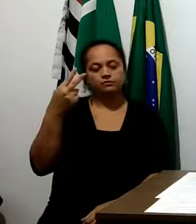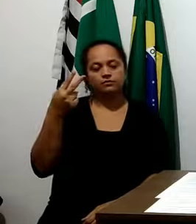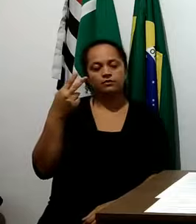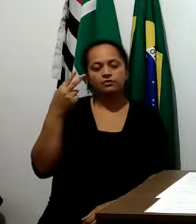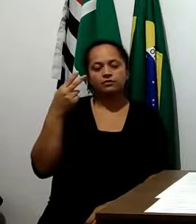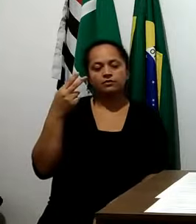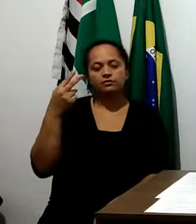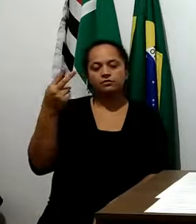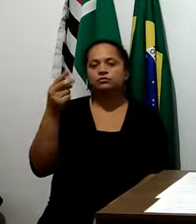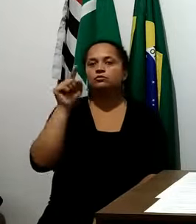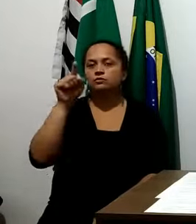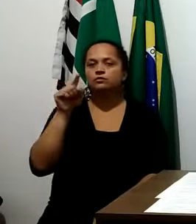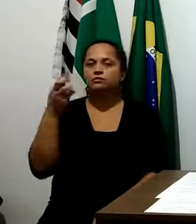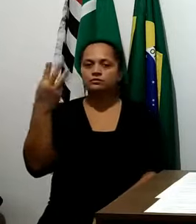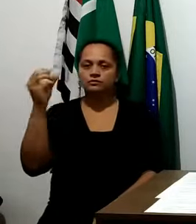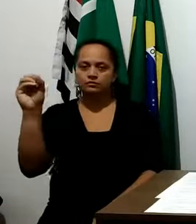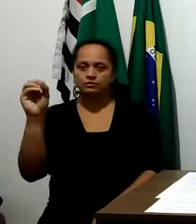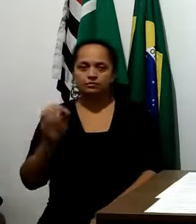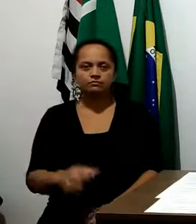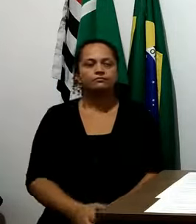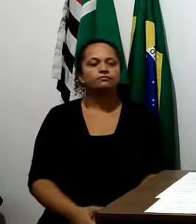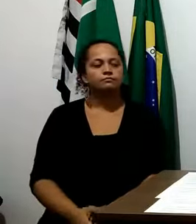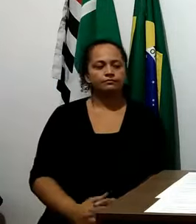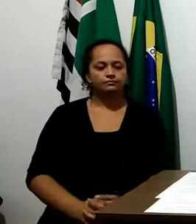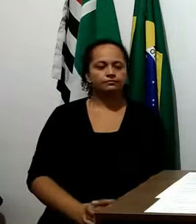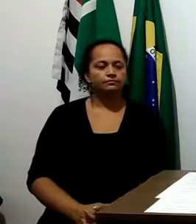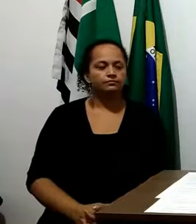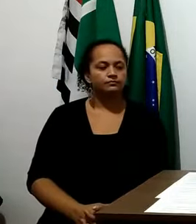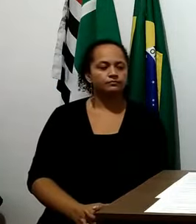Ezequiel, capítulo 22, versículo 30.